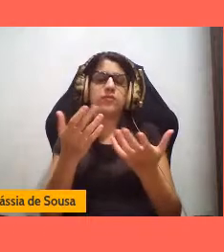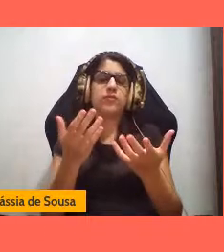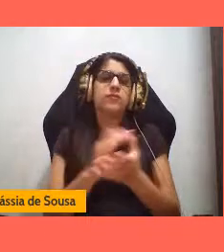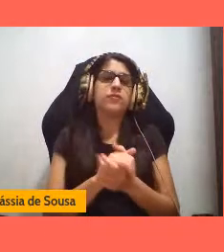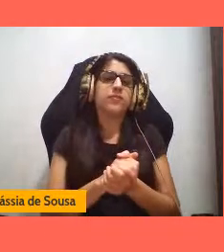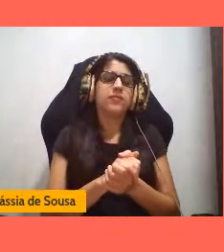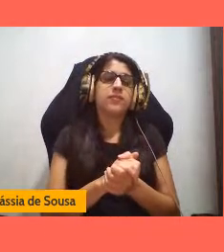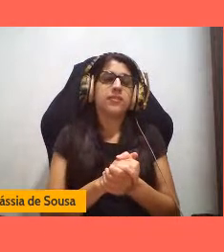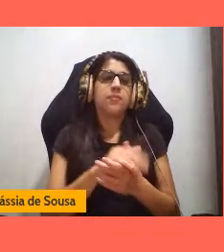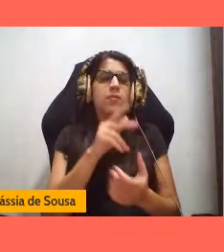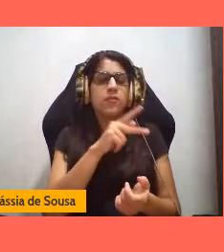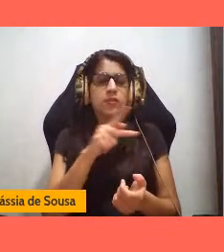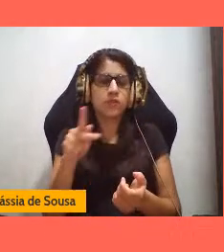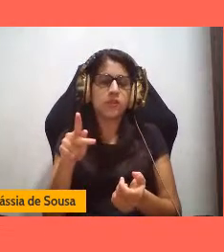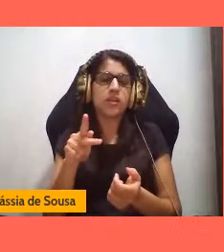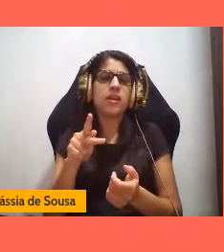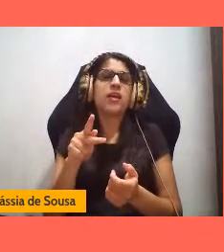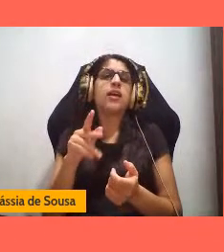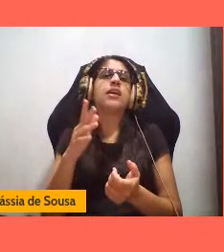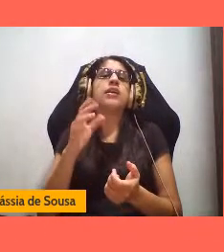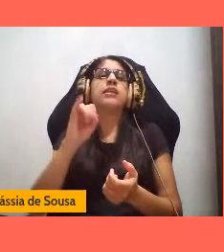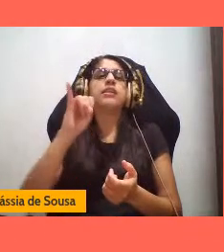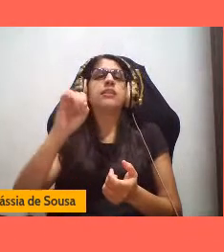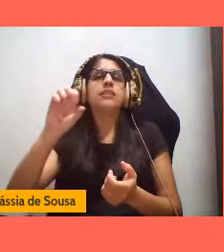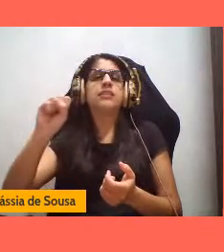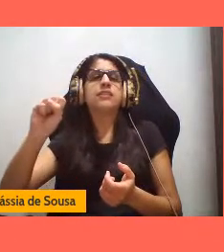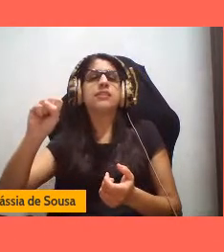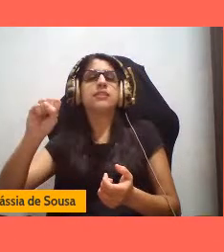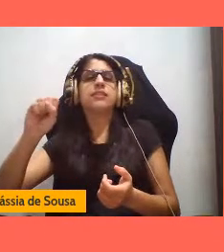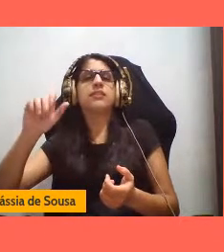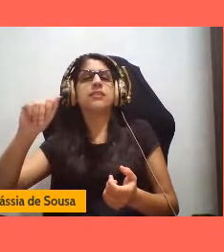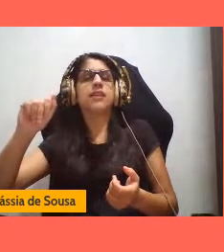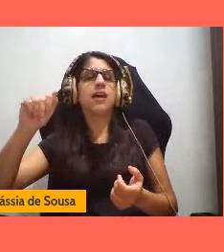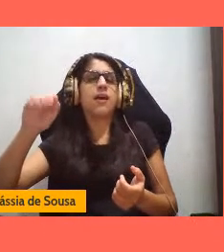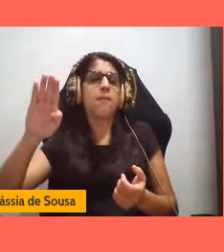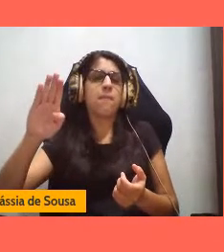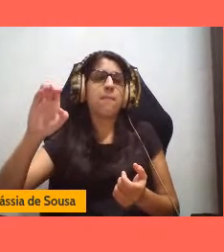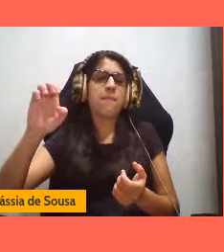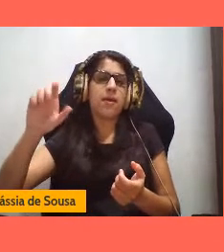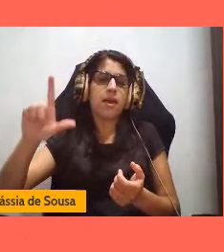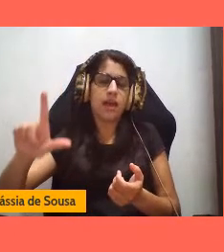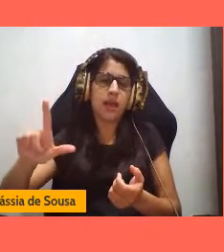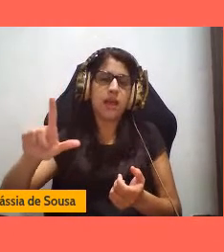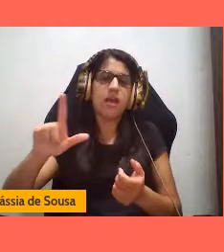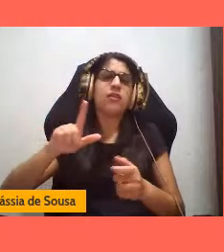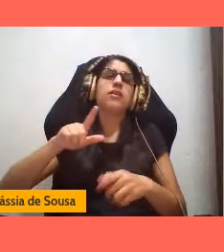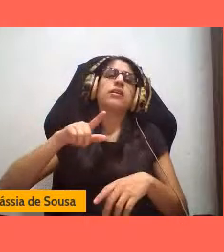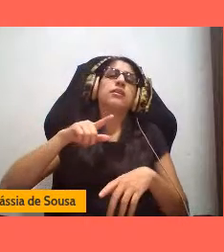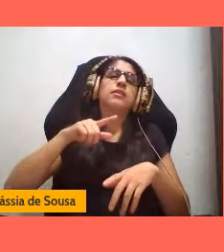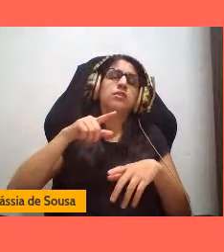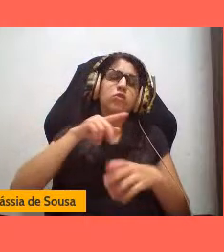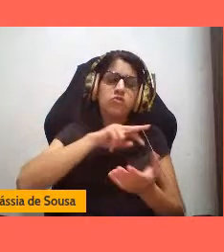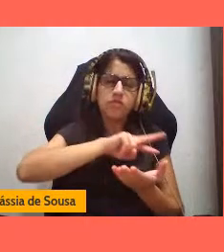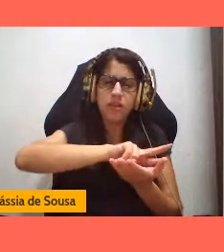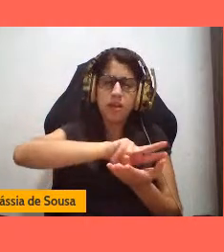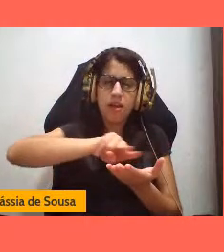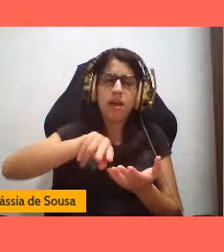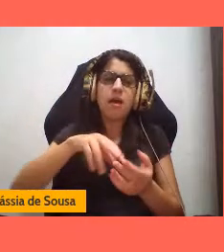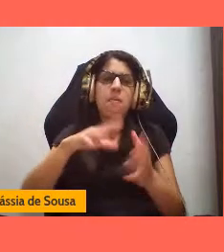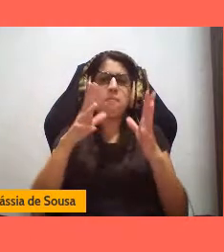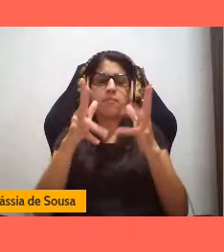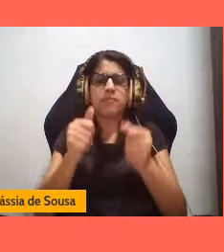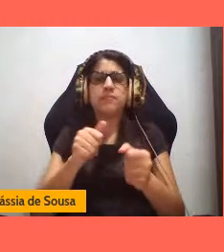Tereza, também a professora Isabel, a professora Thaís, com muitas horas gastas para essa mostra, não é?